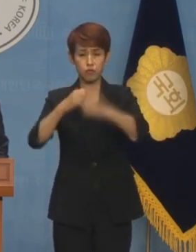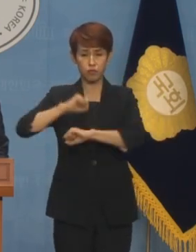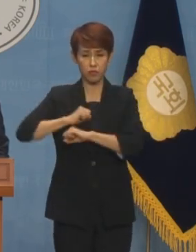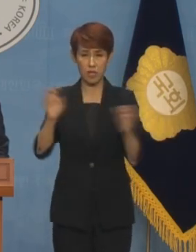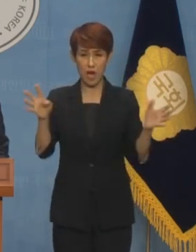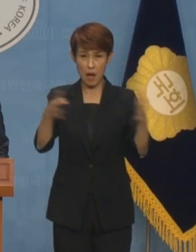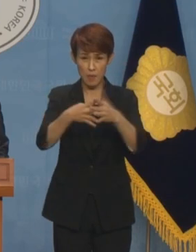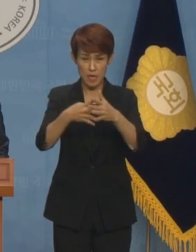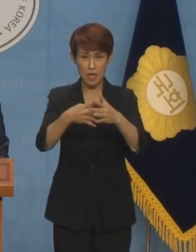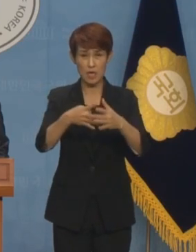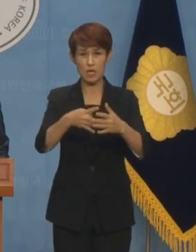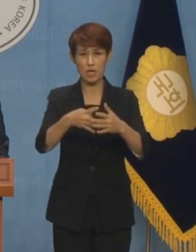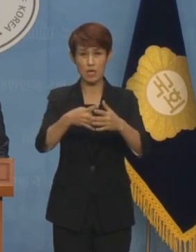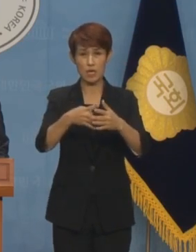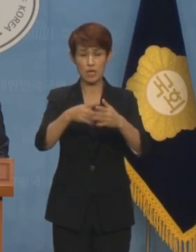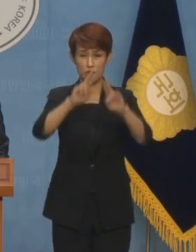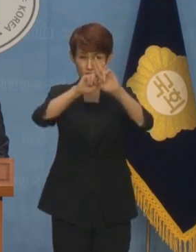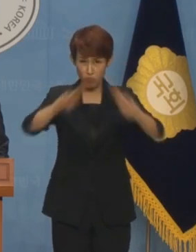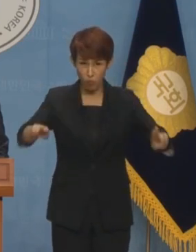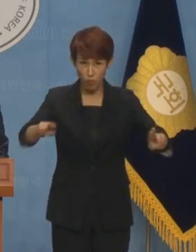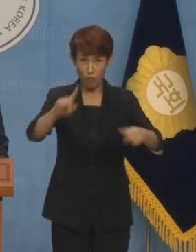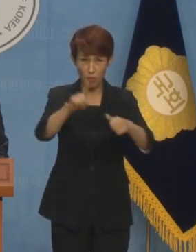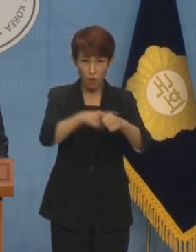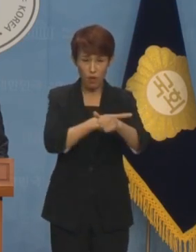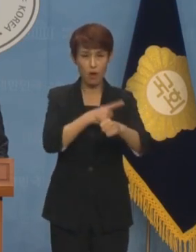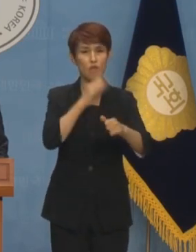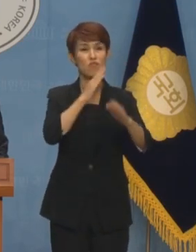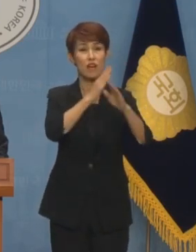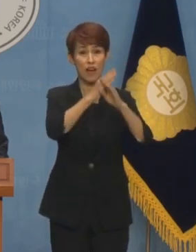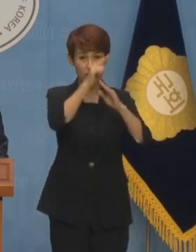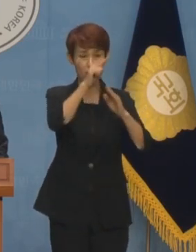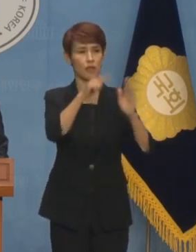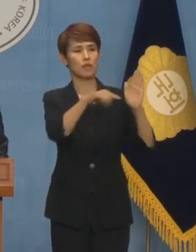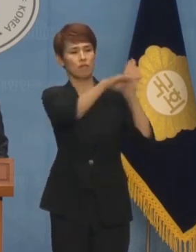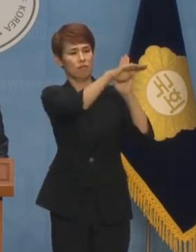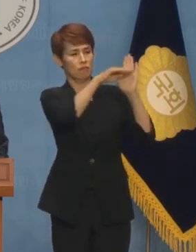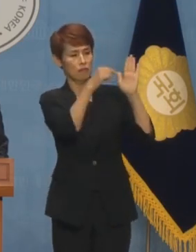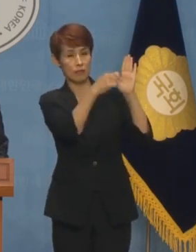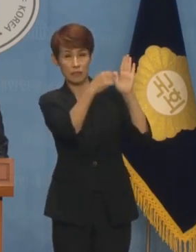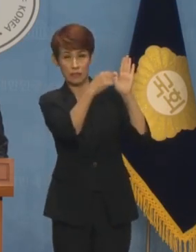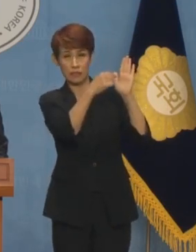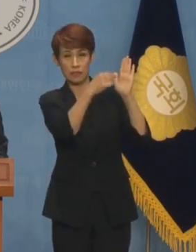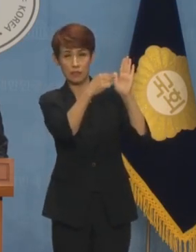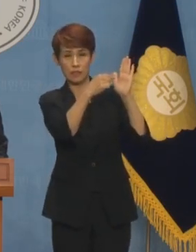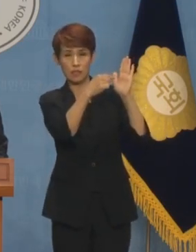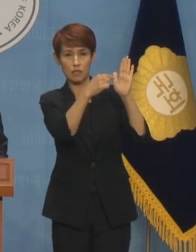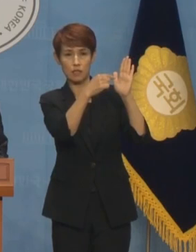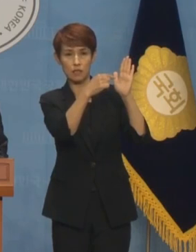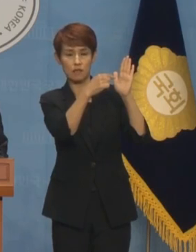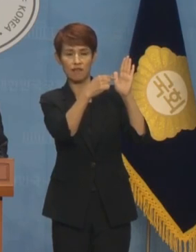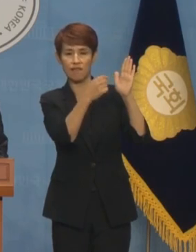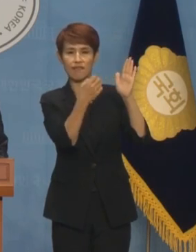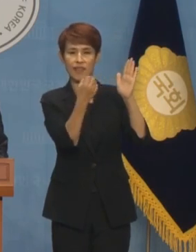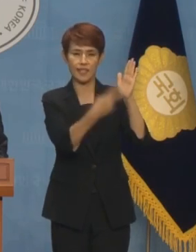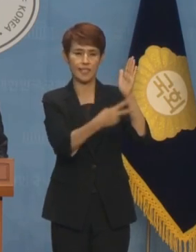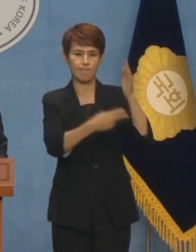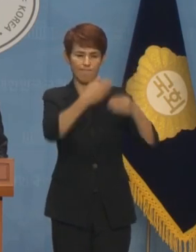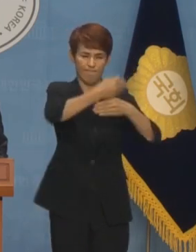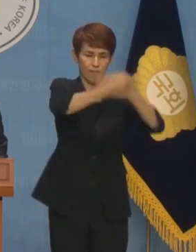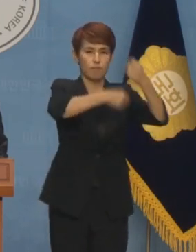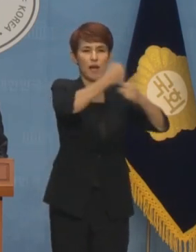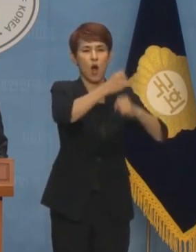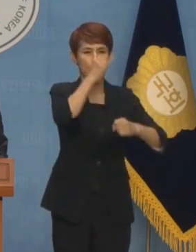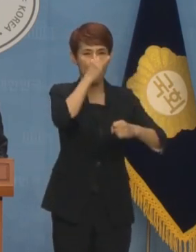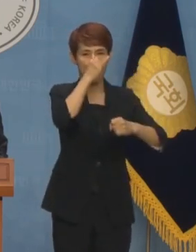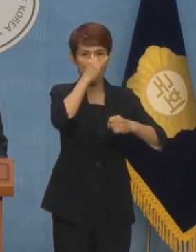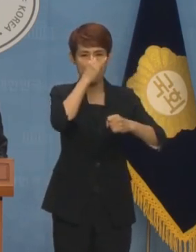조치로 북한은 이미 비무장지대 내에 전초기지, 즉 GP를 복구하고